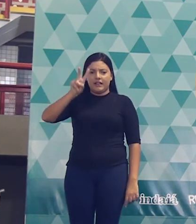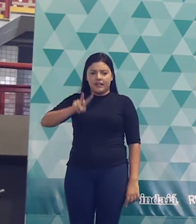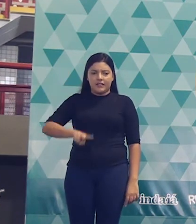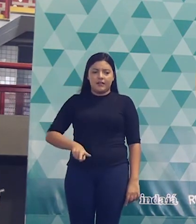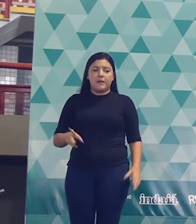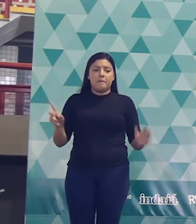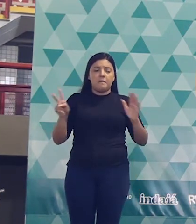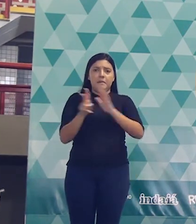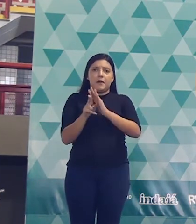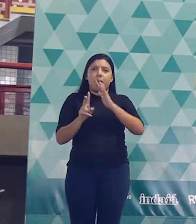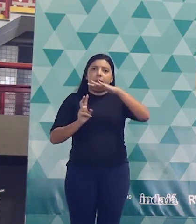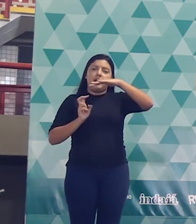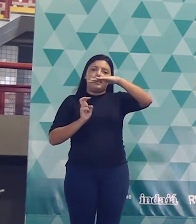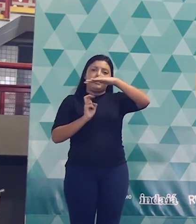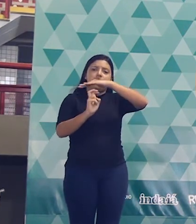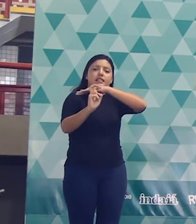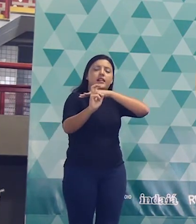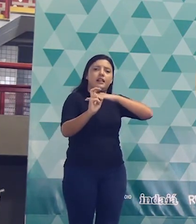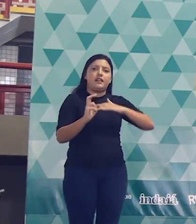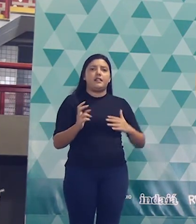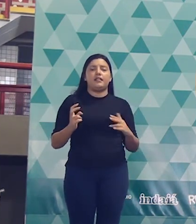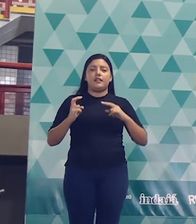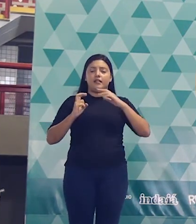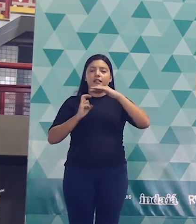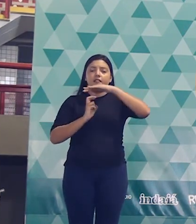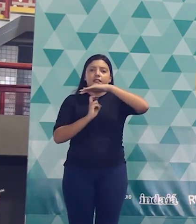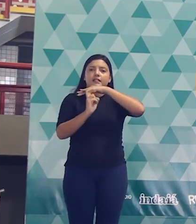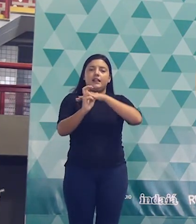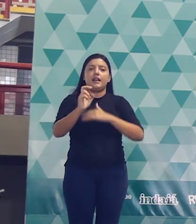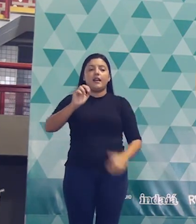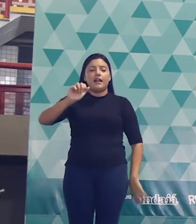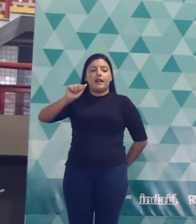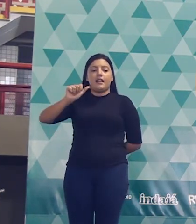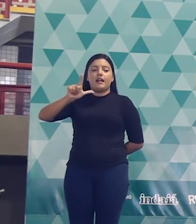Trem de Alagoas. Na primeira estrofe você percebe que